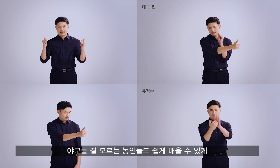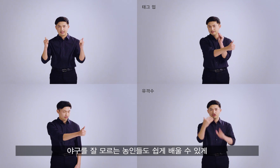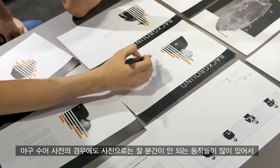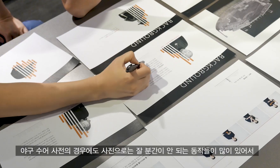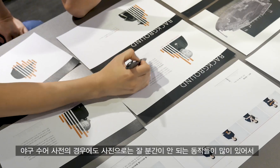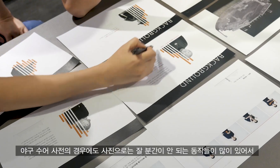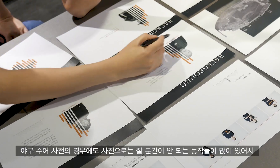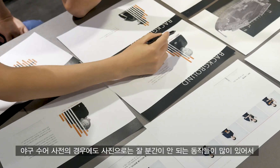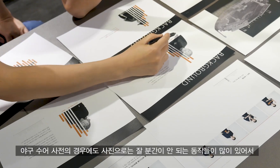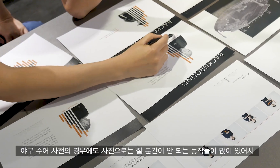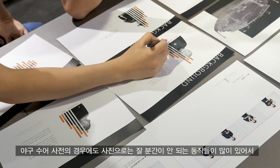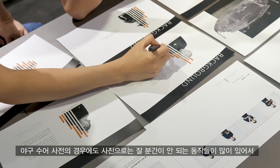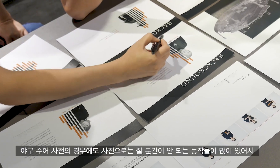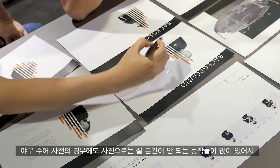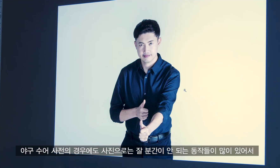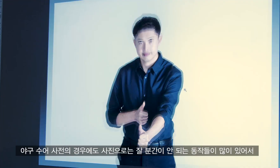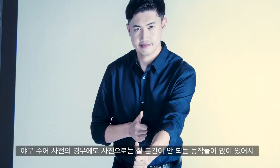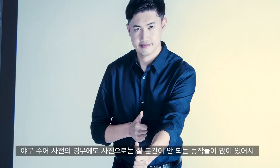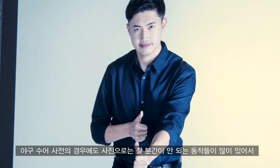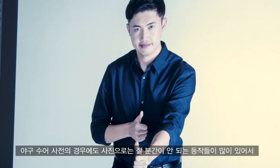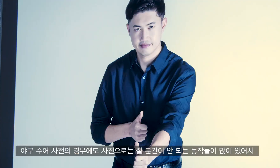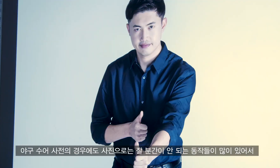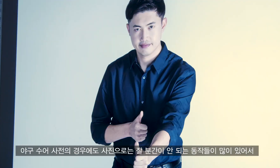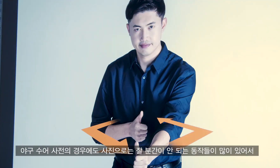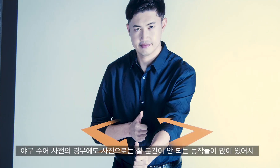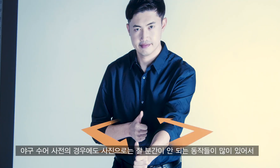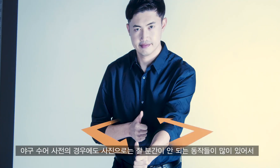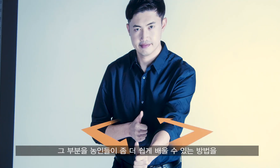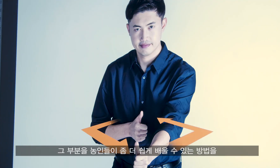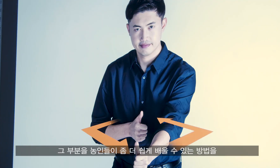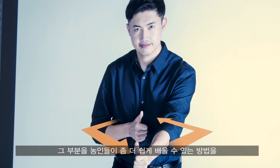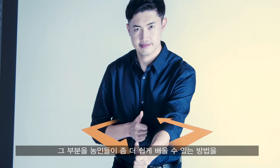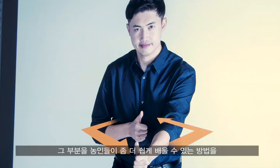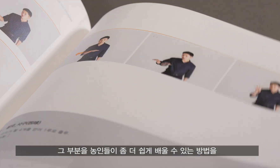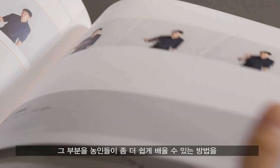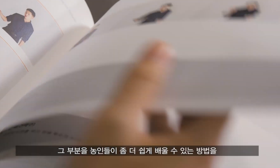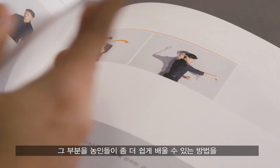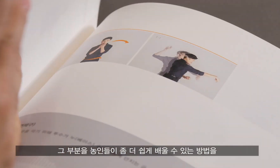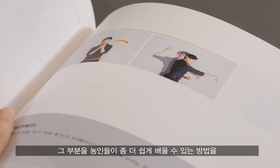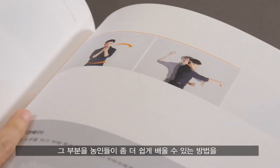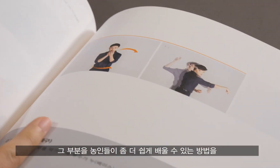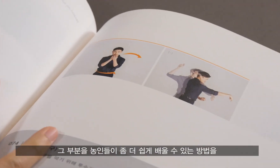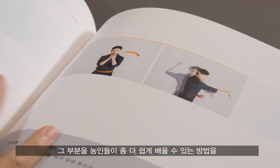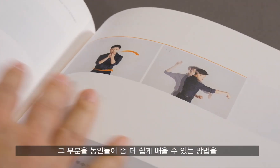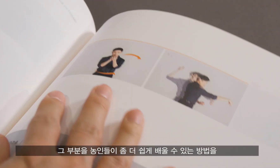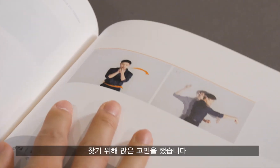야구 수어 사전의 경우에도 사진으로는 잘 분간이 안 되는 동작들이 많이 있어서 그 부분을 조금 농인들이 더 쉽게 배울 수 있는 방법을 찾기